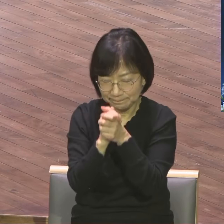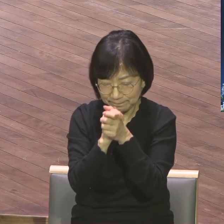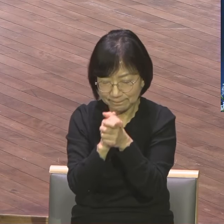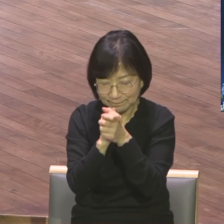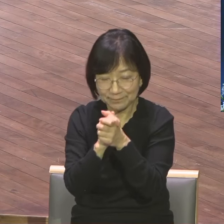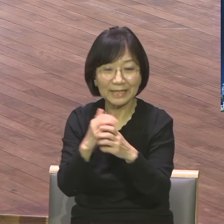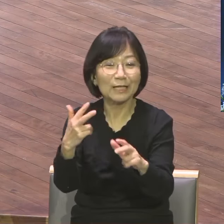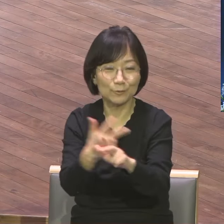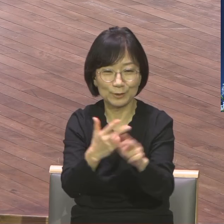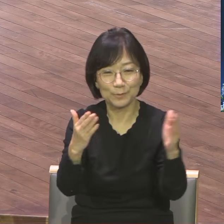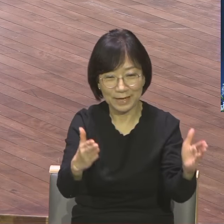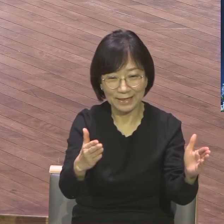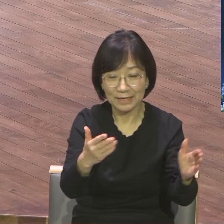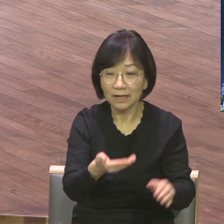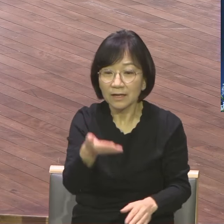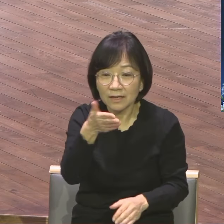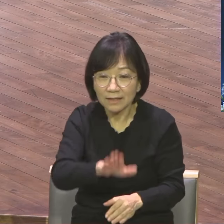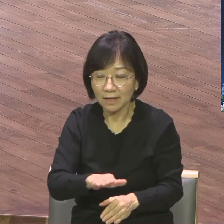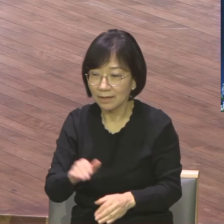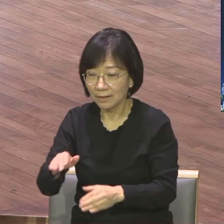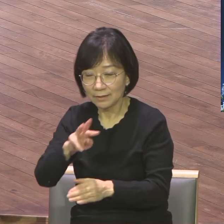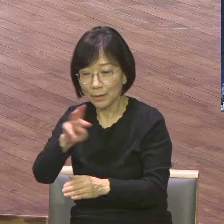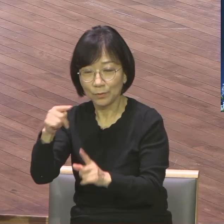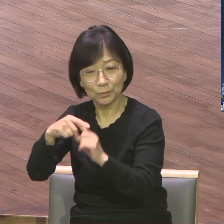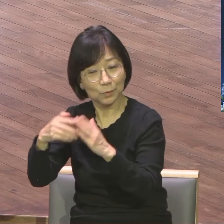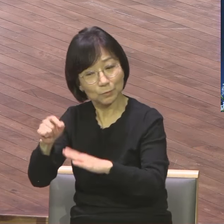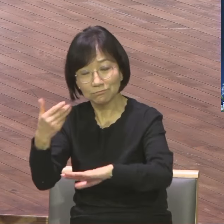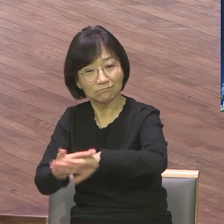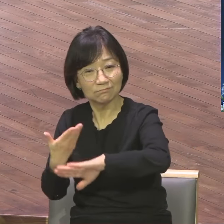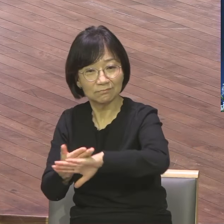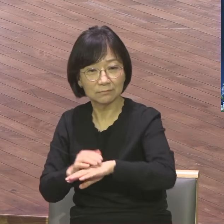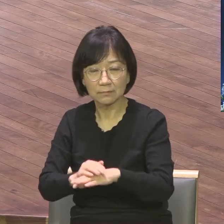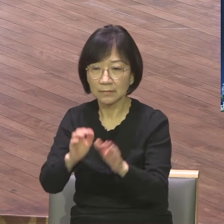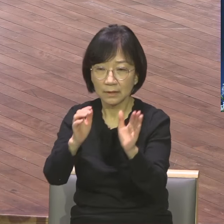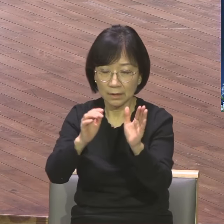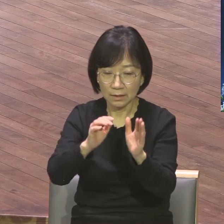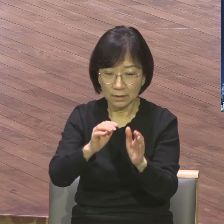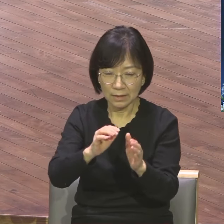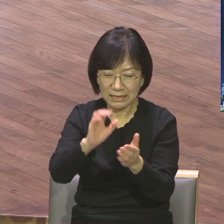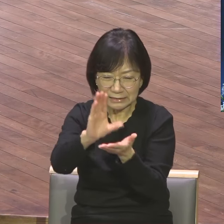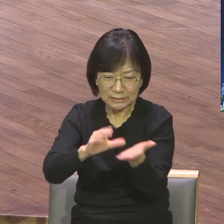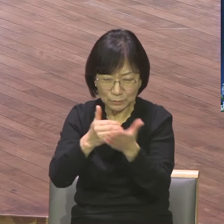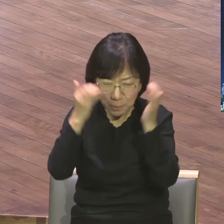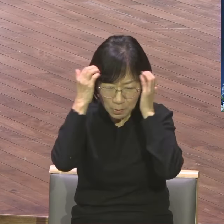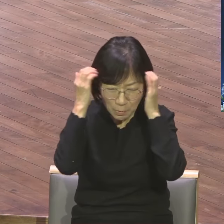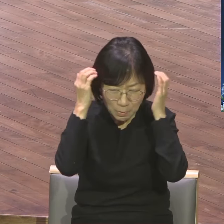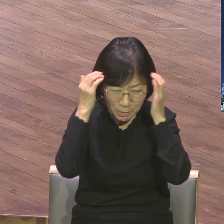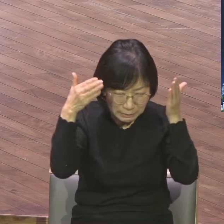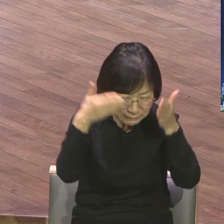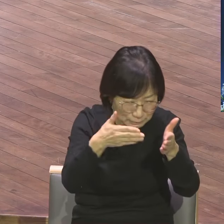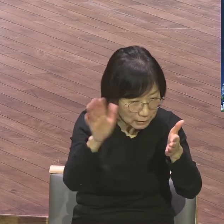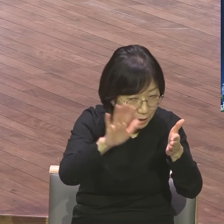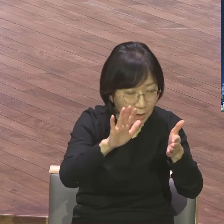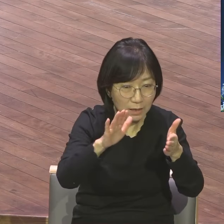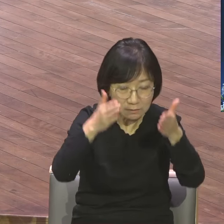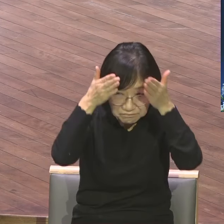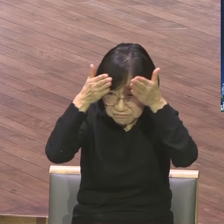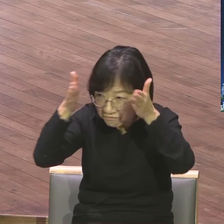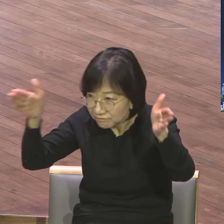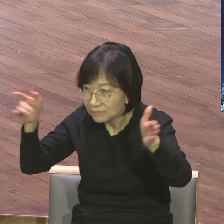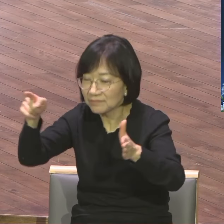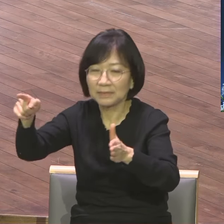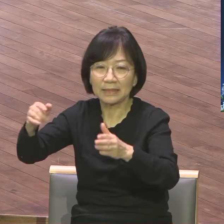정하지만 예원교회는 그리스도의 고난을 뛰어넘어 저 파키스탄에 무슬림이 너무 많은